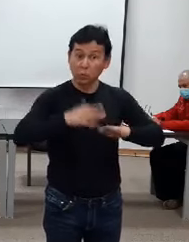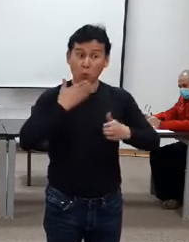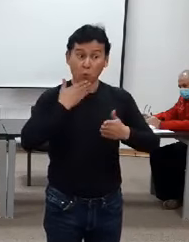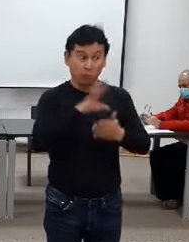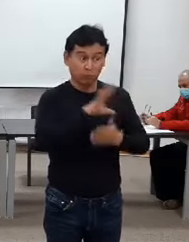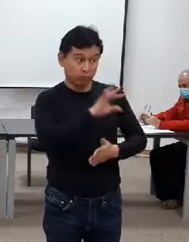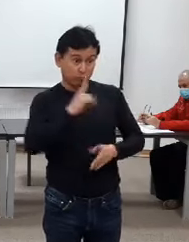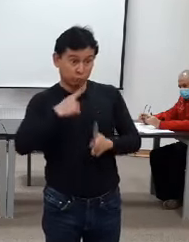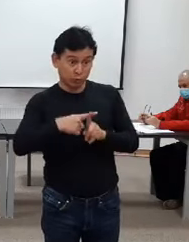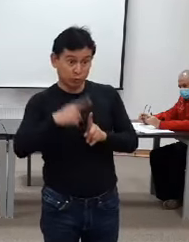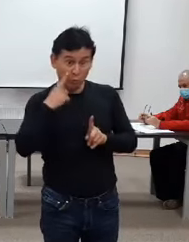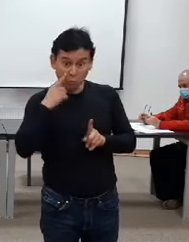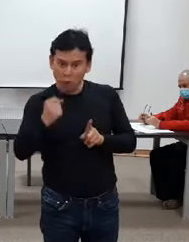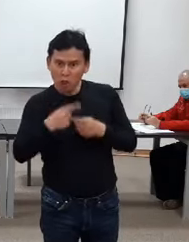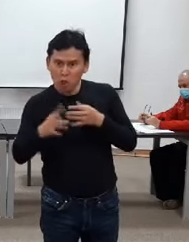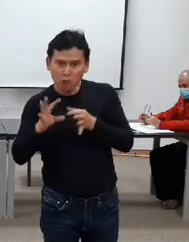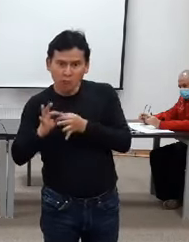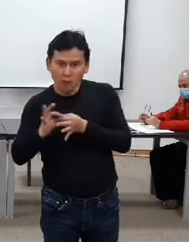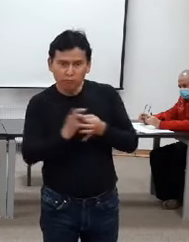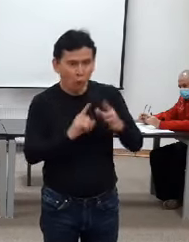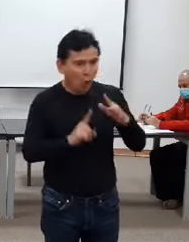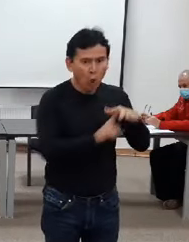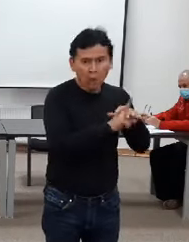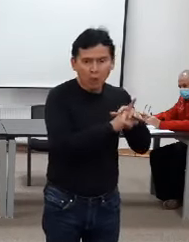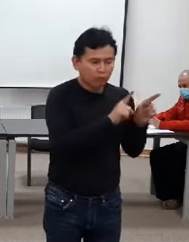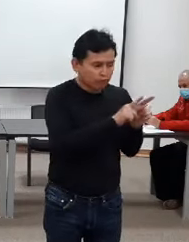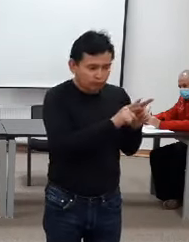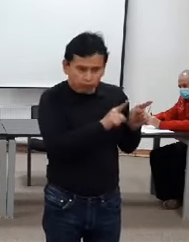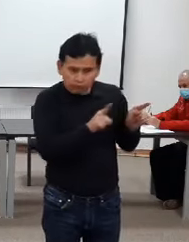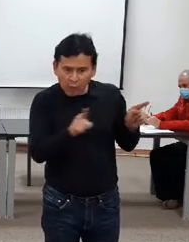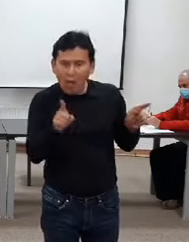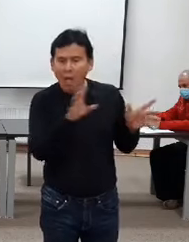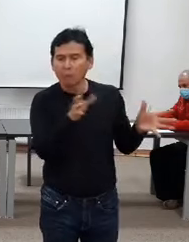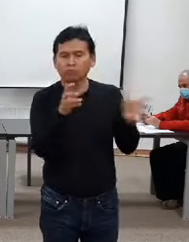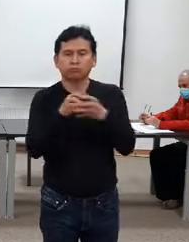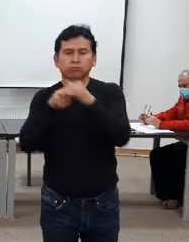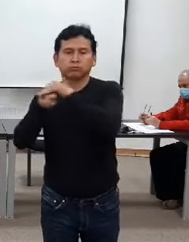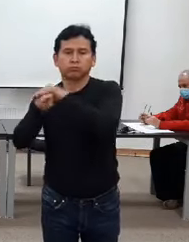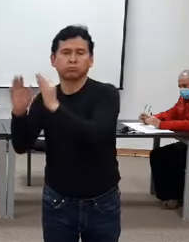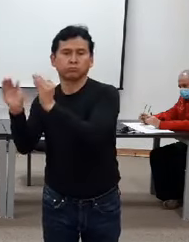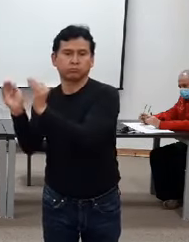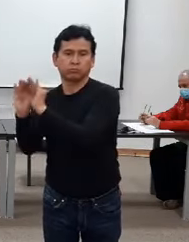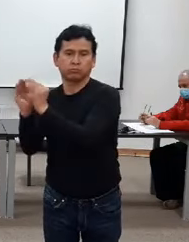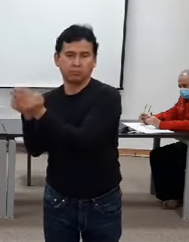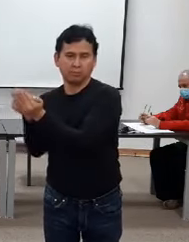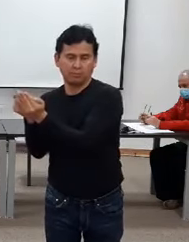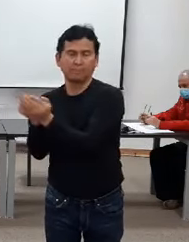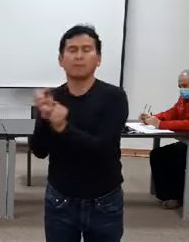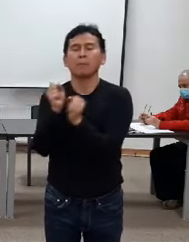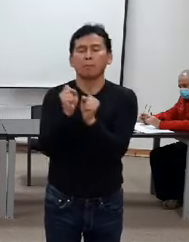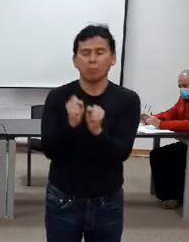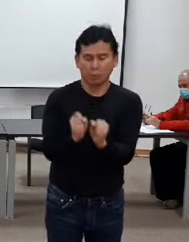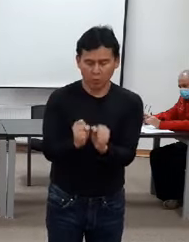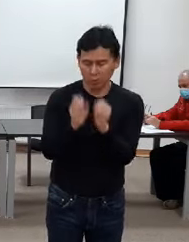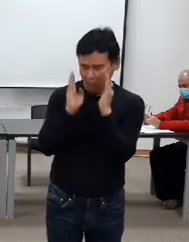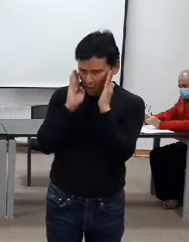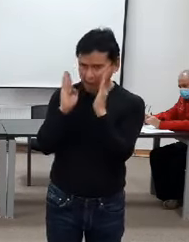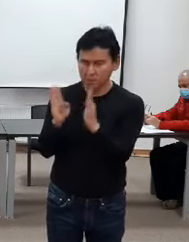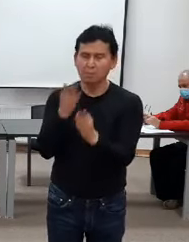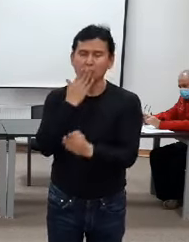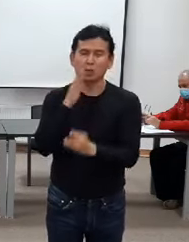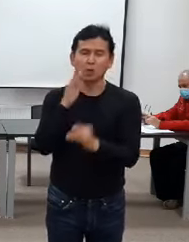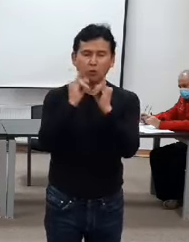positivo se pueda trazar, que se pueda testear, que se pueda aislar y, en caso de que sea necesario, poderlo atender de la